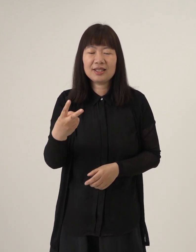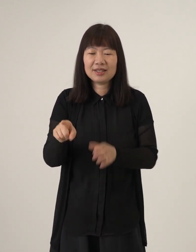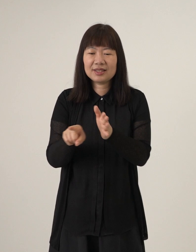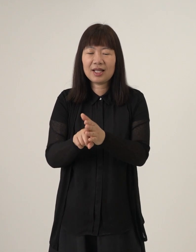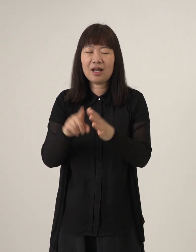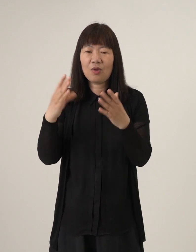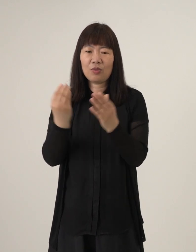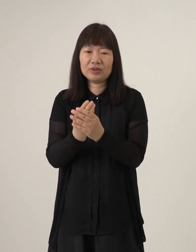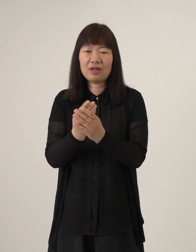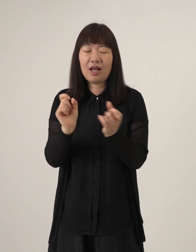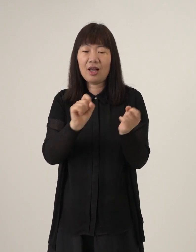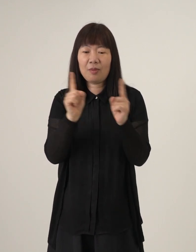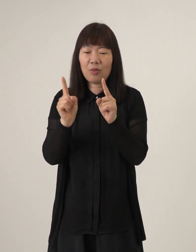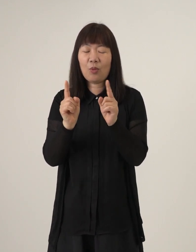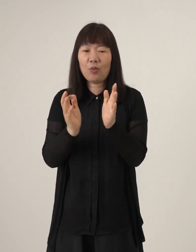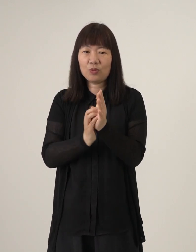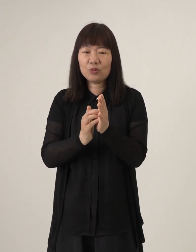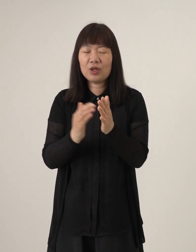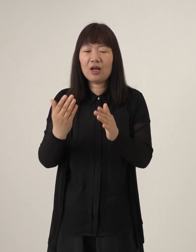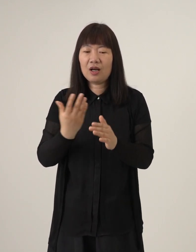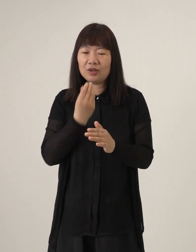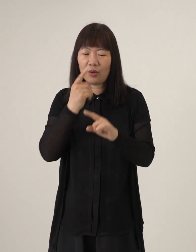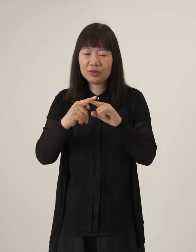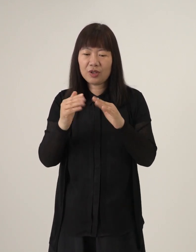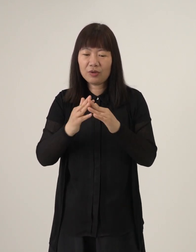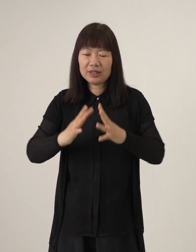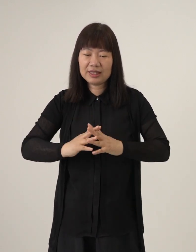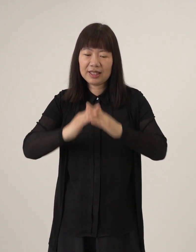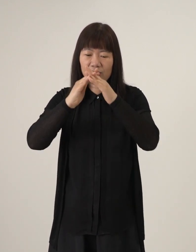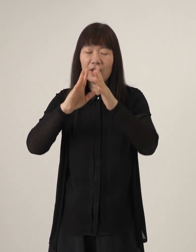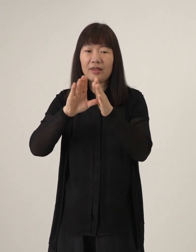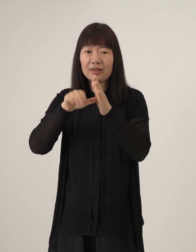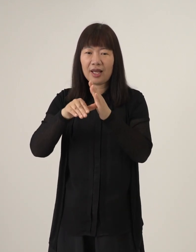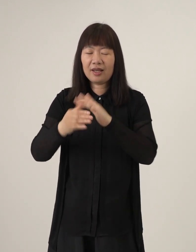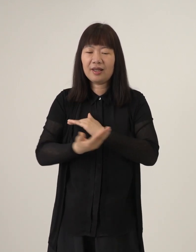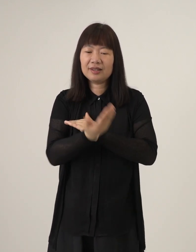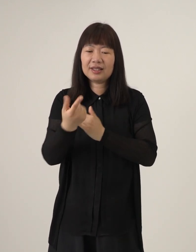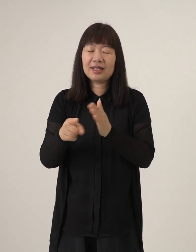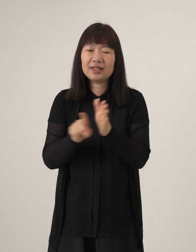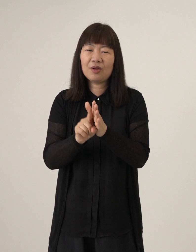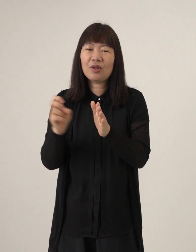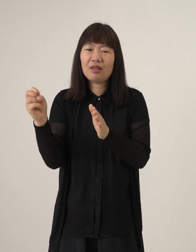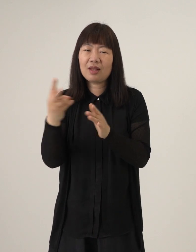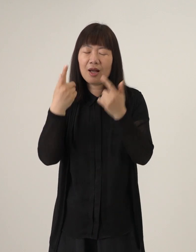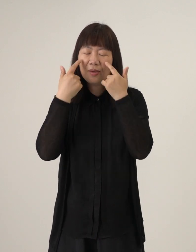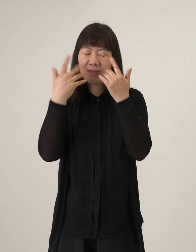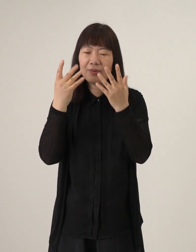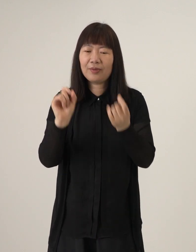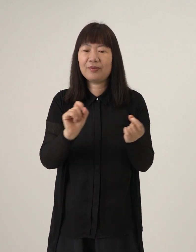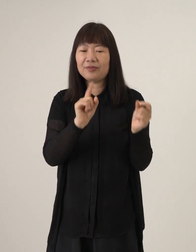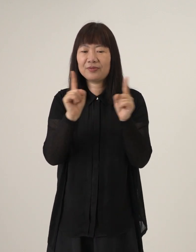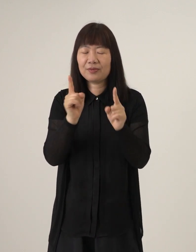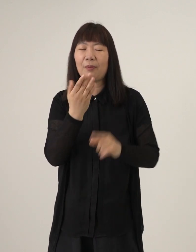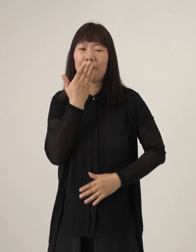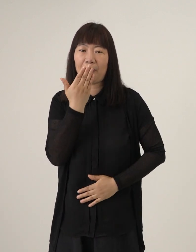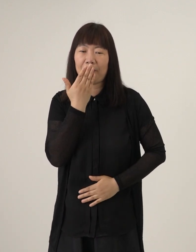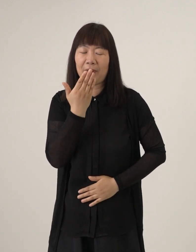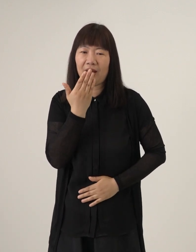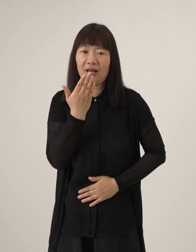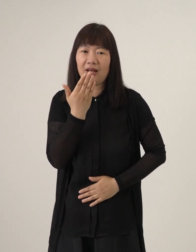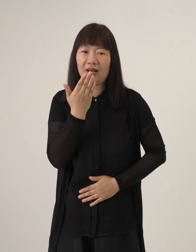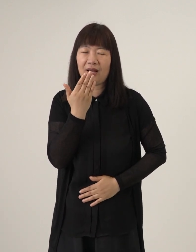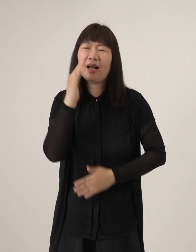신앙을 온전히 회복하고 성전을 재건하는 가운데 그들의 신앙도 분명히